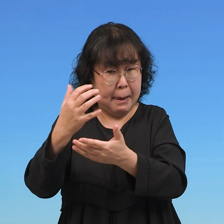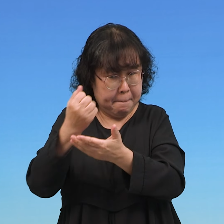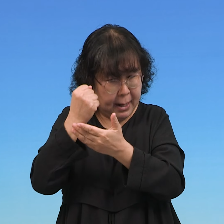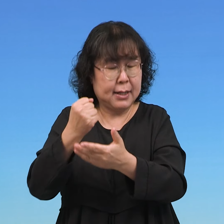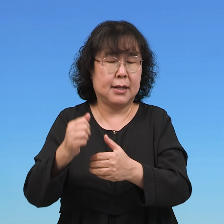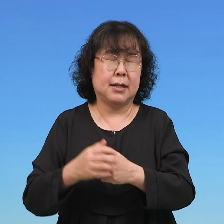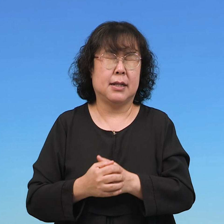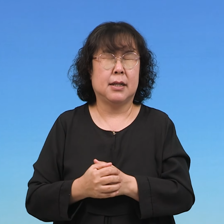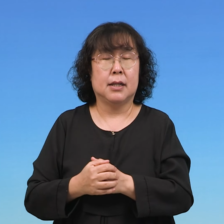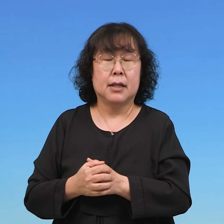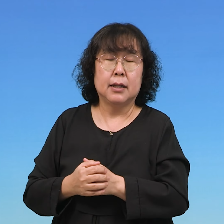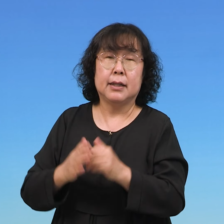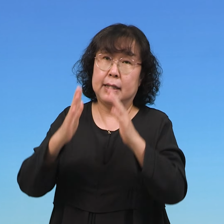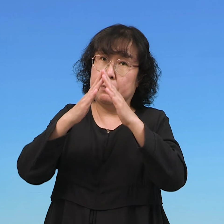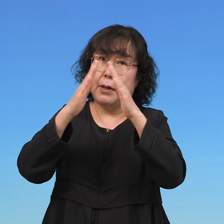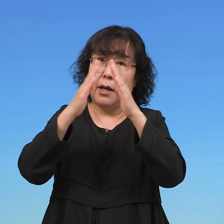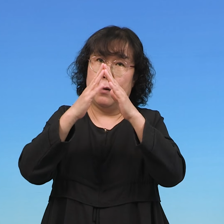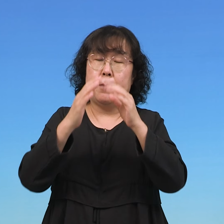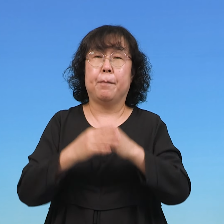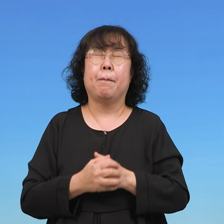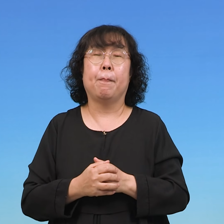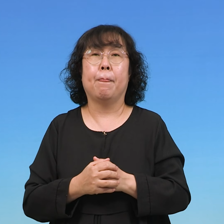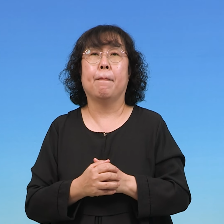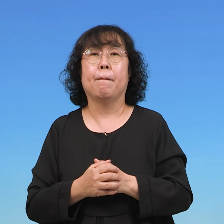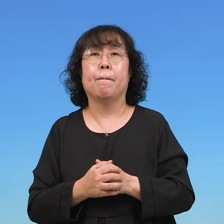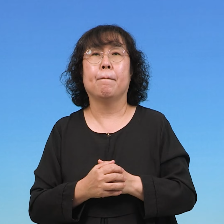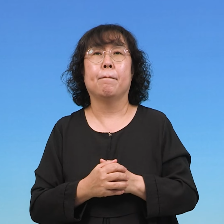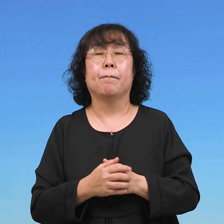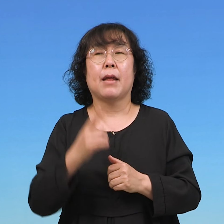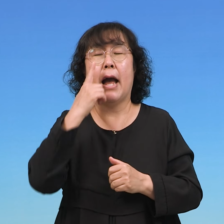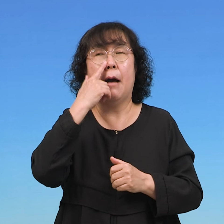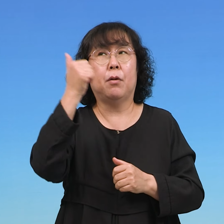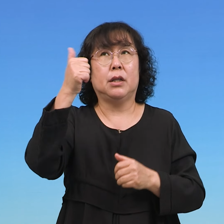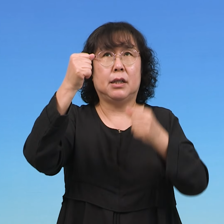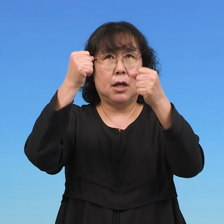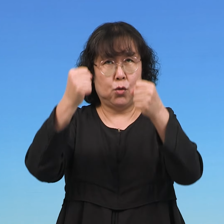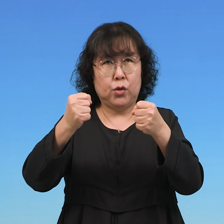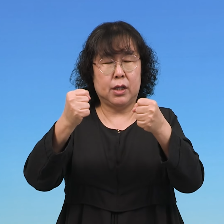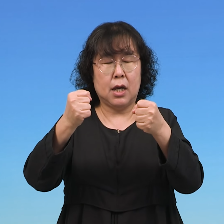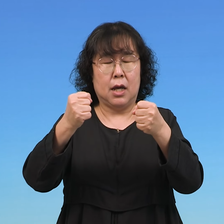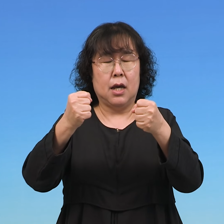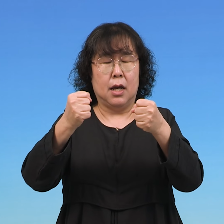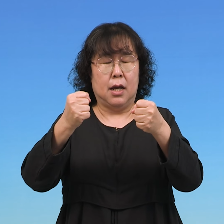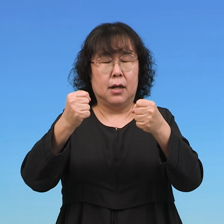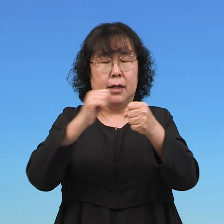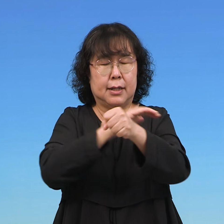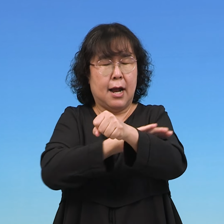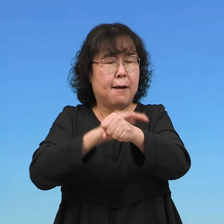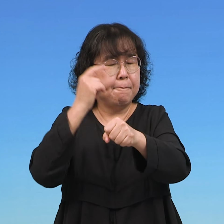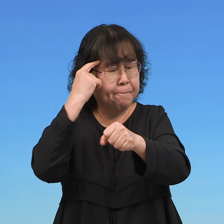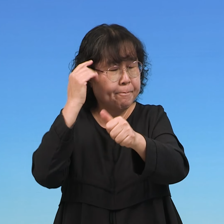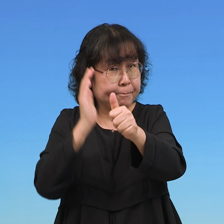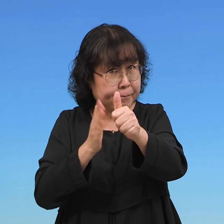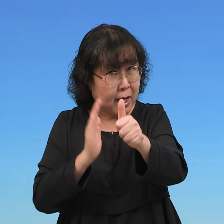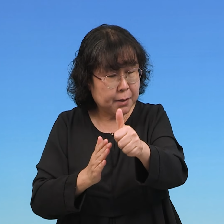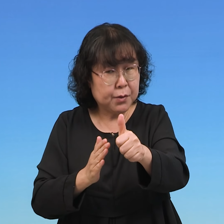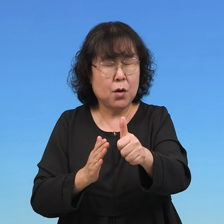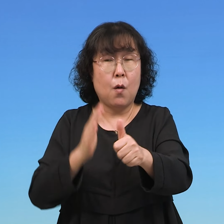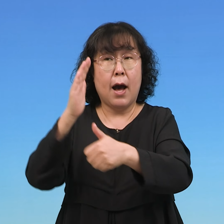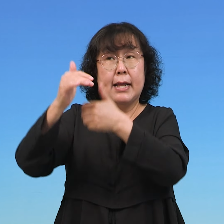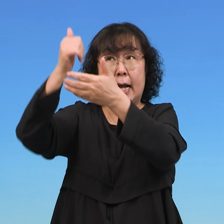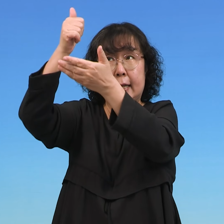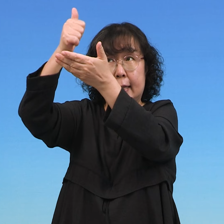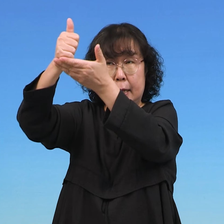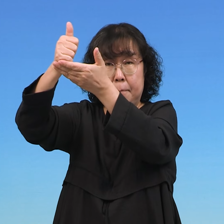애들이 저런 말 들으면 좀 뭔 소리야 그럴 거예요 아마. 이게 아버지의 존재예요. 하나님이요, 우리